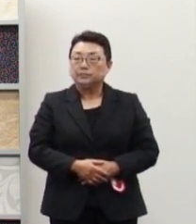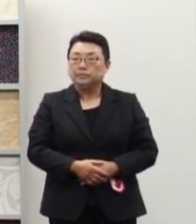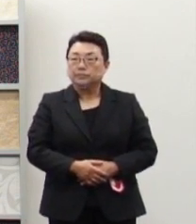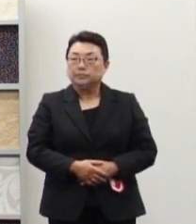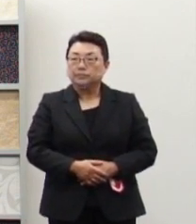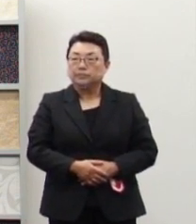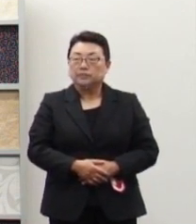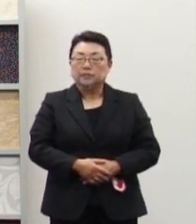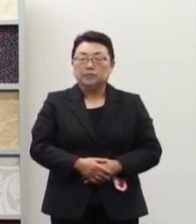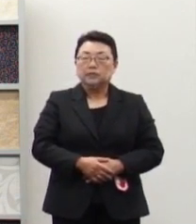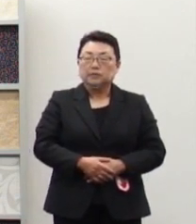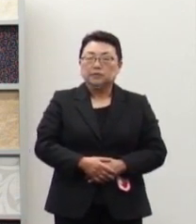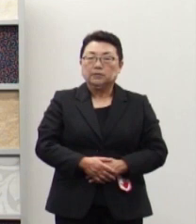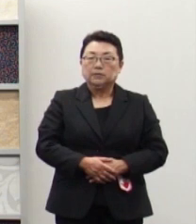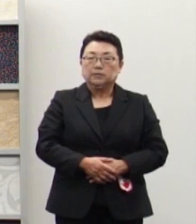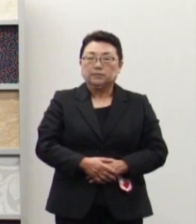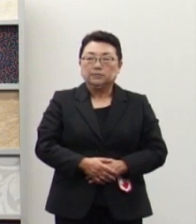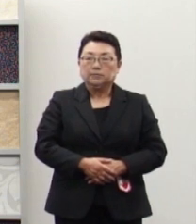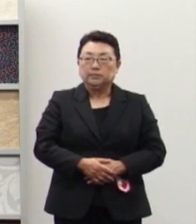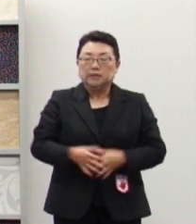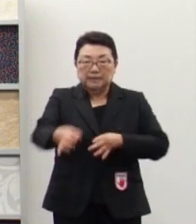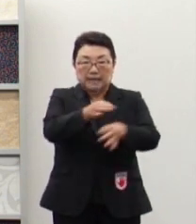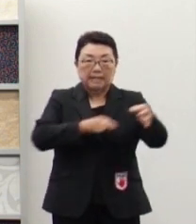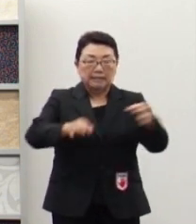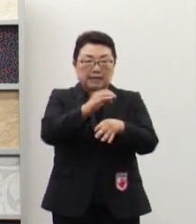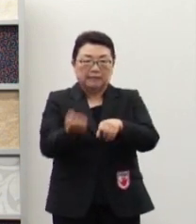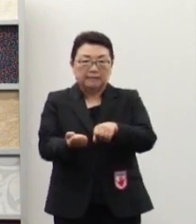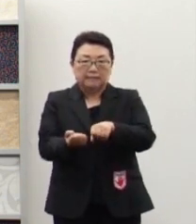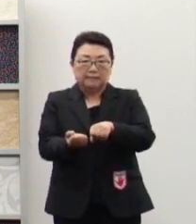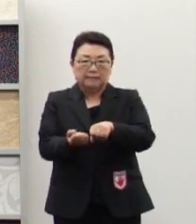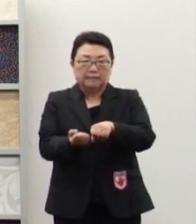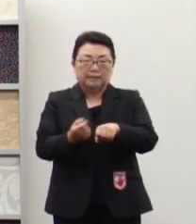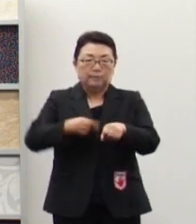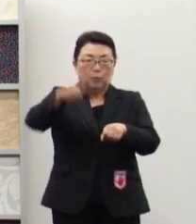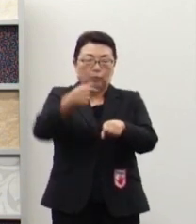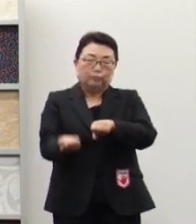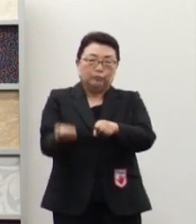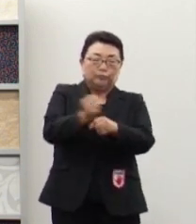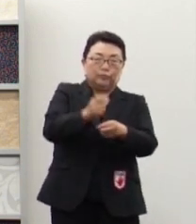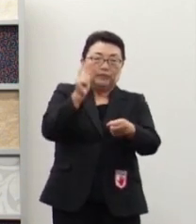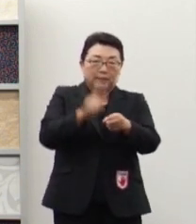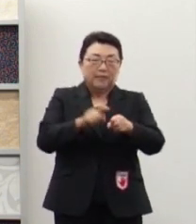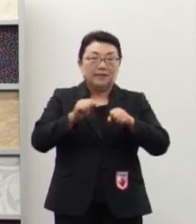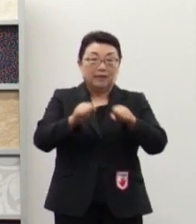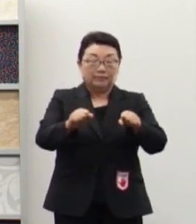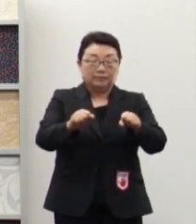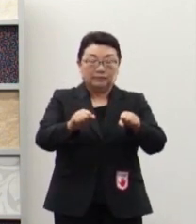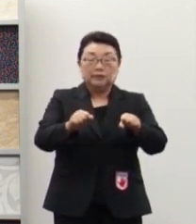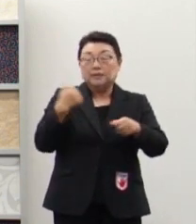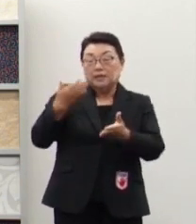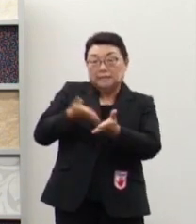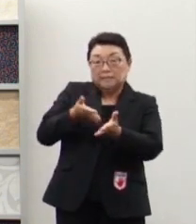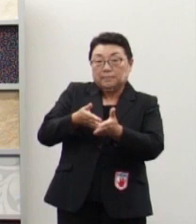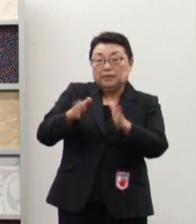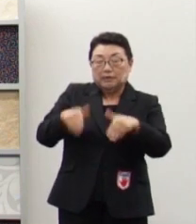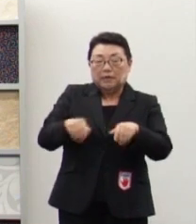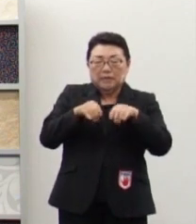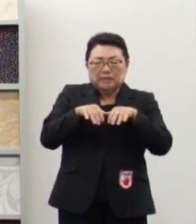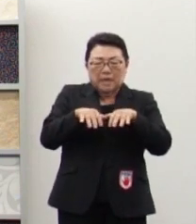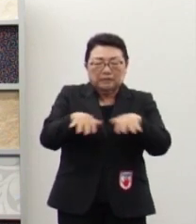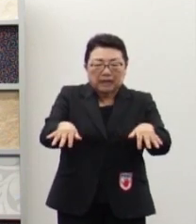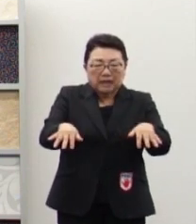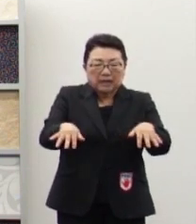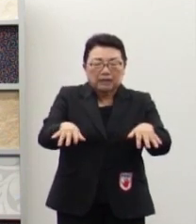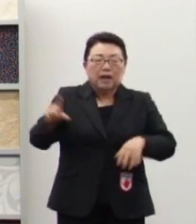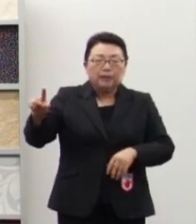、知事おっしゃるようにその経済再生に向けて大きく舵を切ったという部分があると思うんですが、先ほど説明の中で、感染状況が落